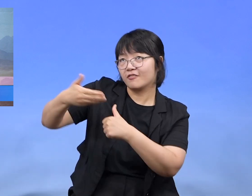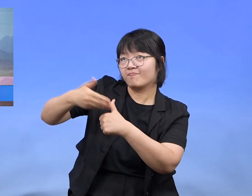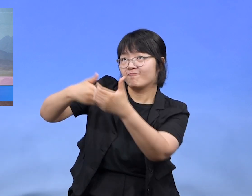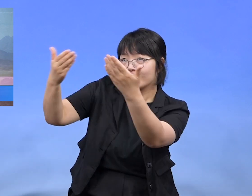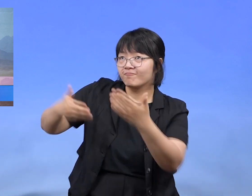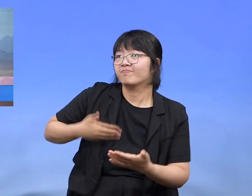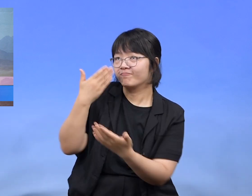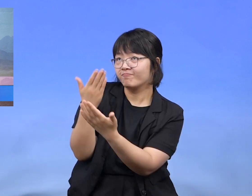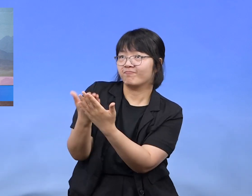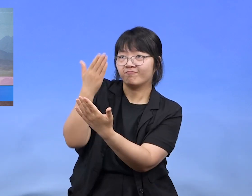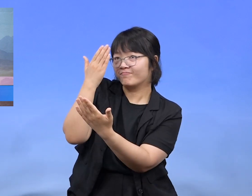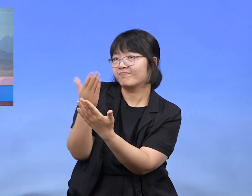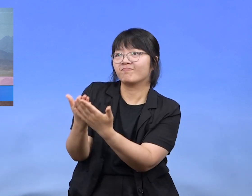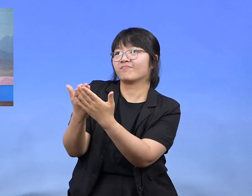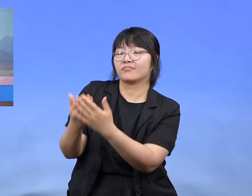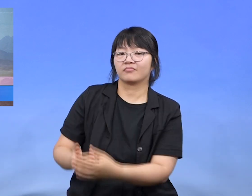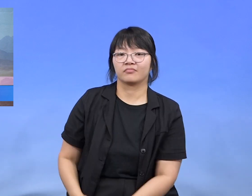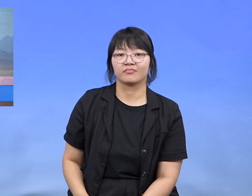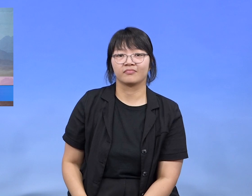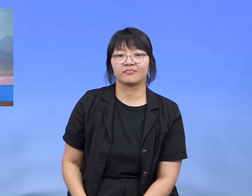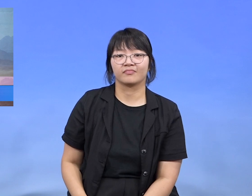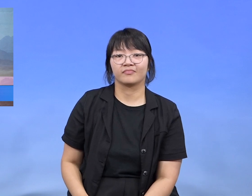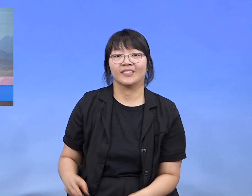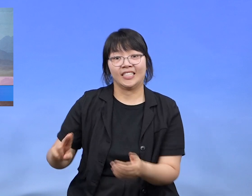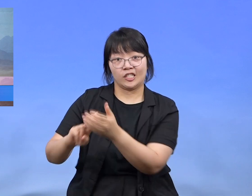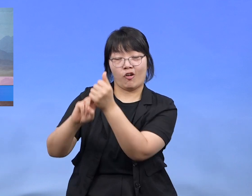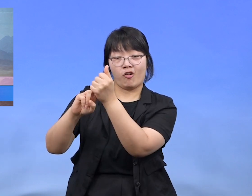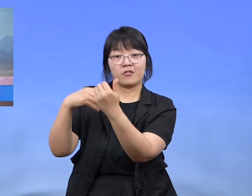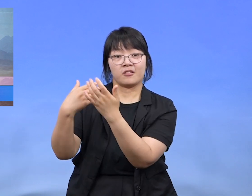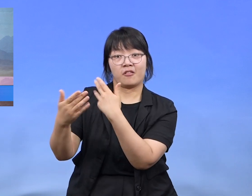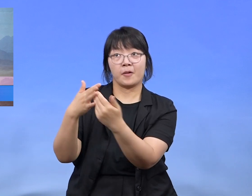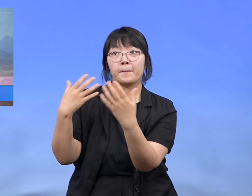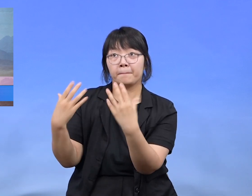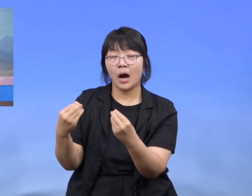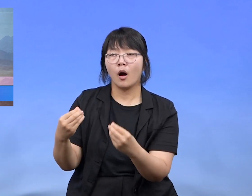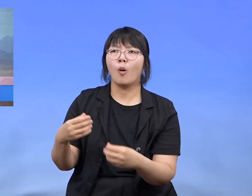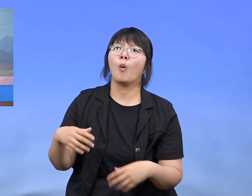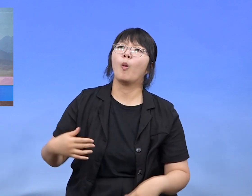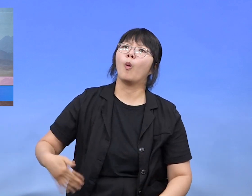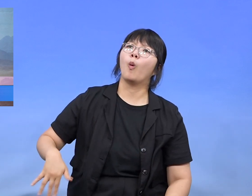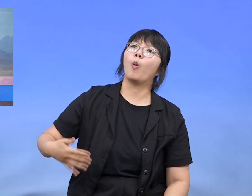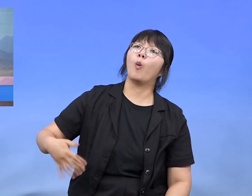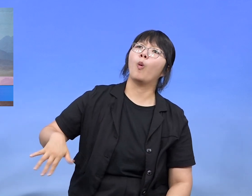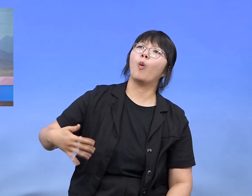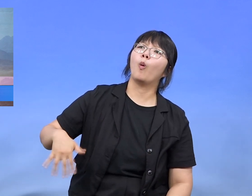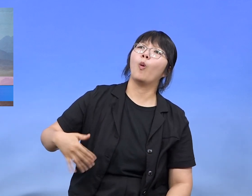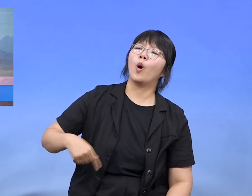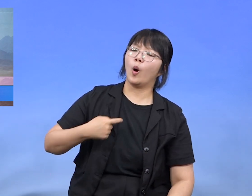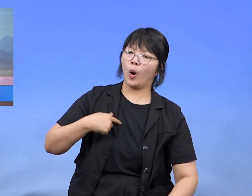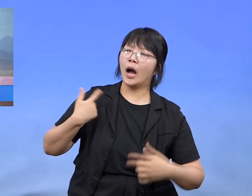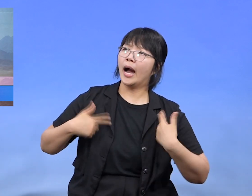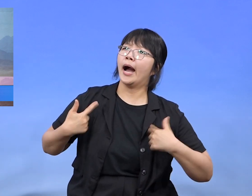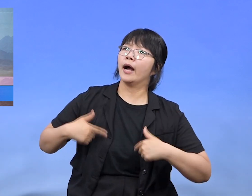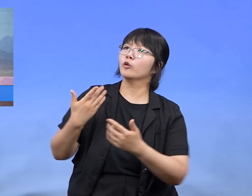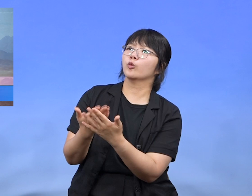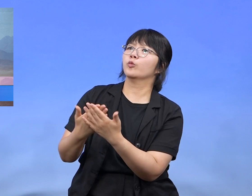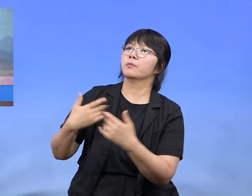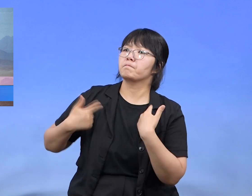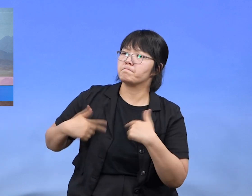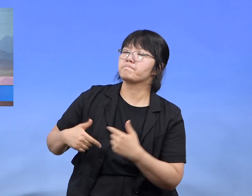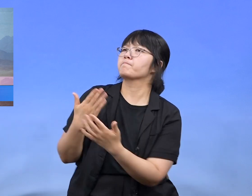주소서. 이 기적의 떡을 먹고 나서는 신기하네. 주여 이런 떡을